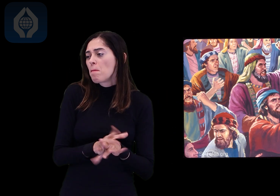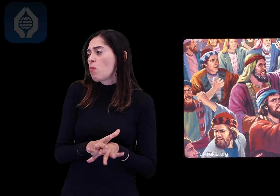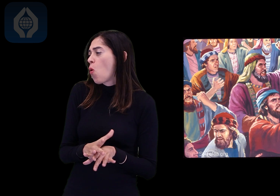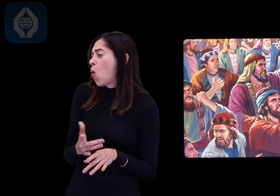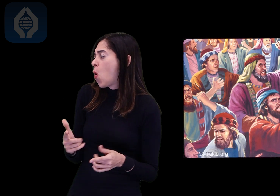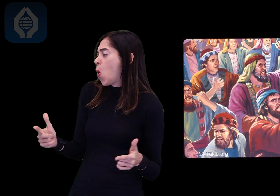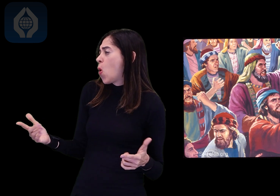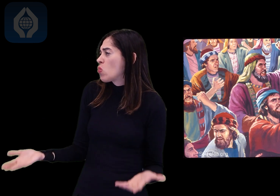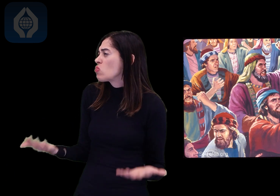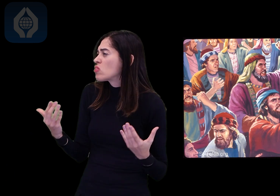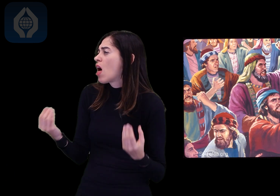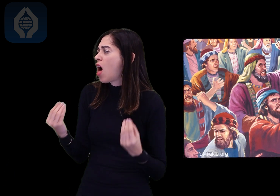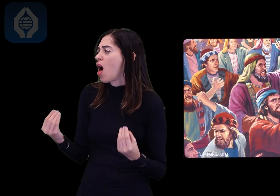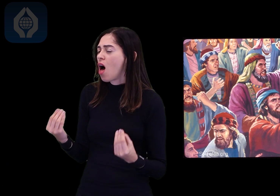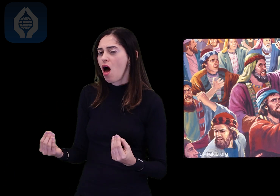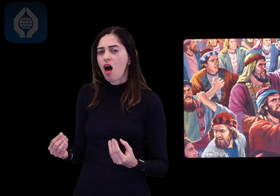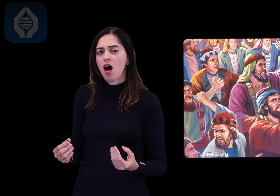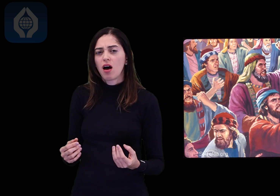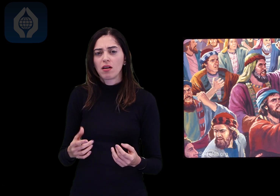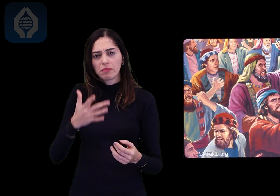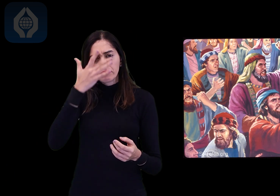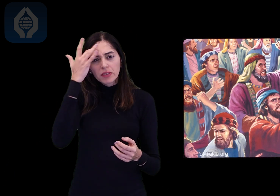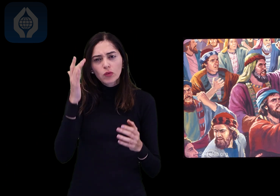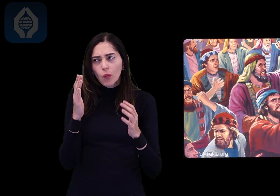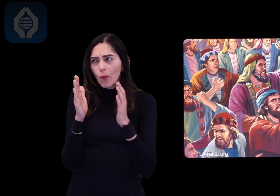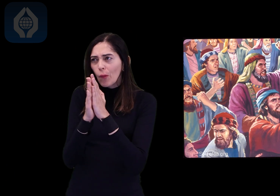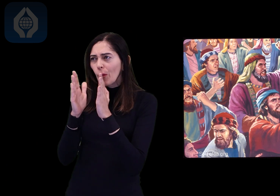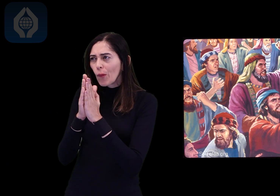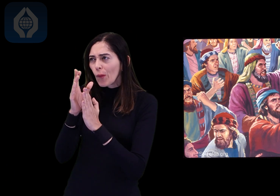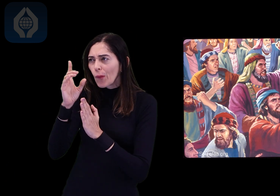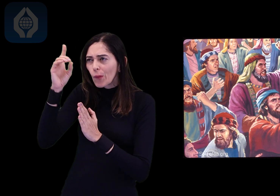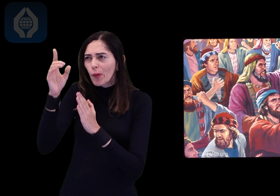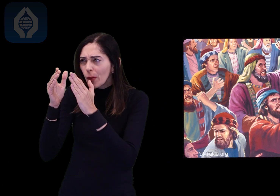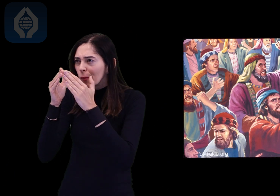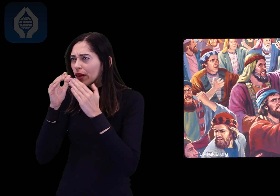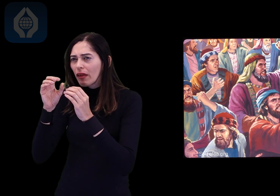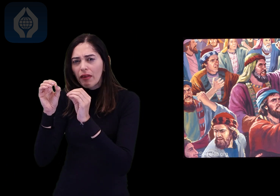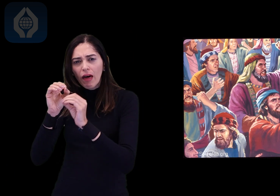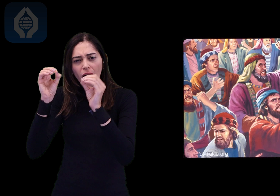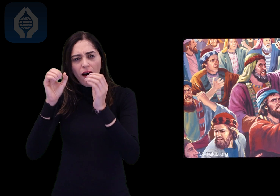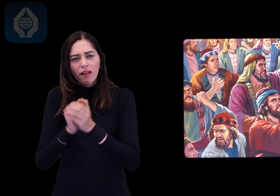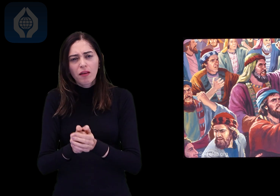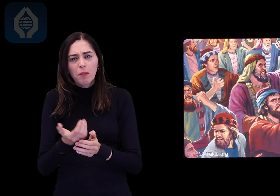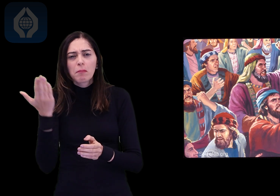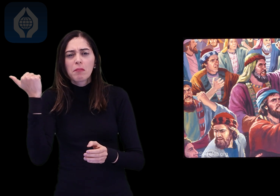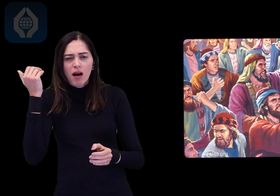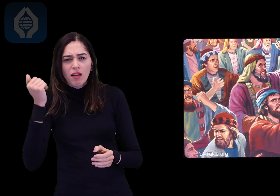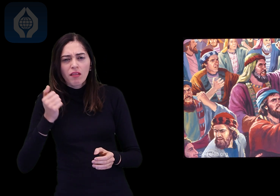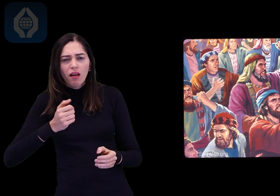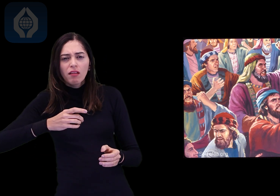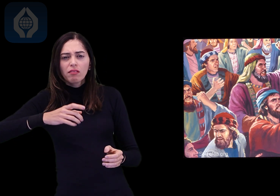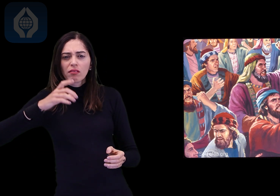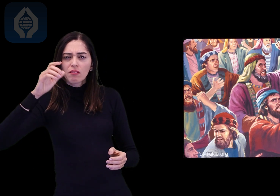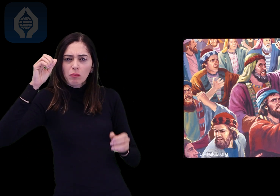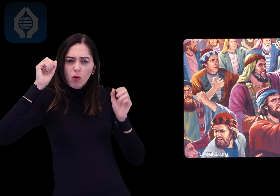porque não havia água. Por que os israelitas não pediram água a Deus? O Senhor já lhes tinha dado água da rocha quando precisaram